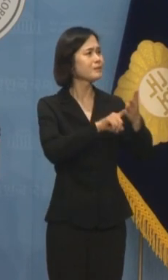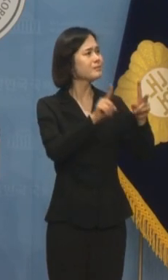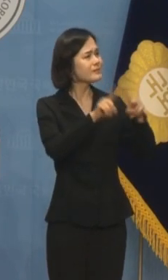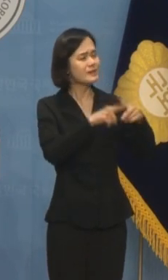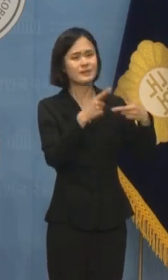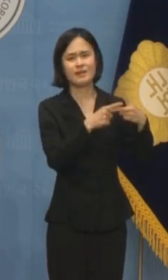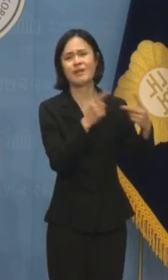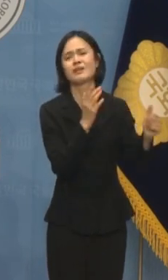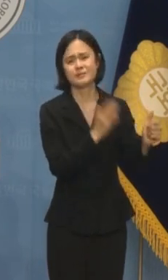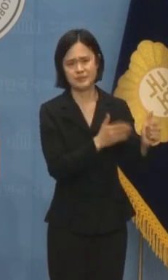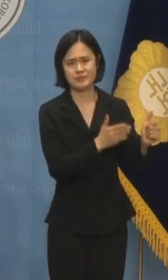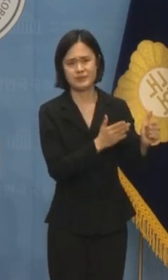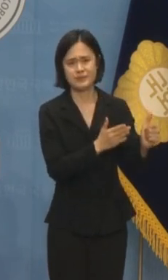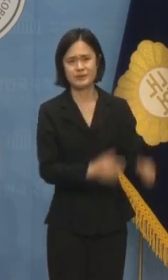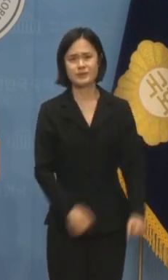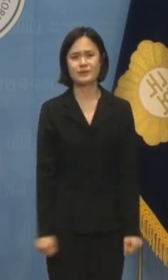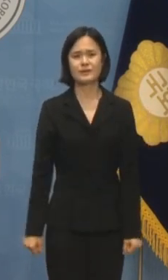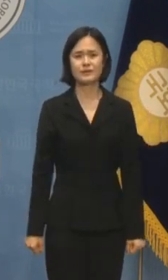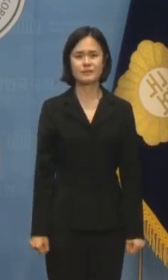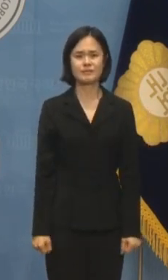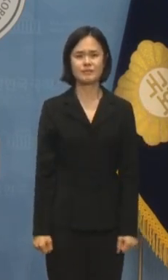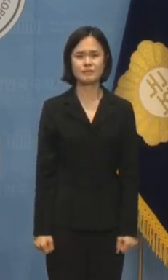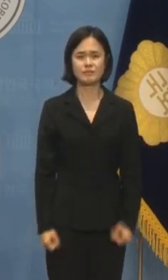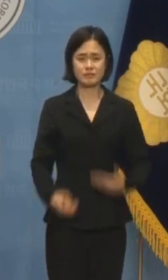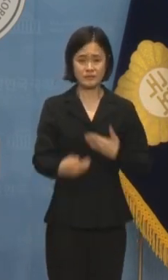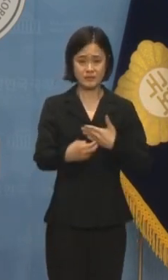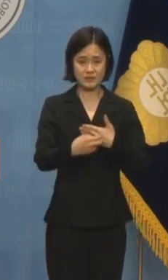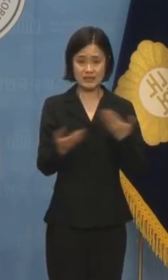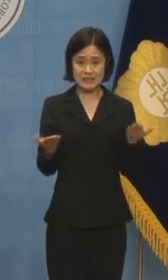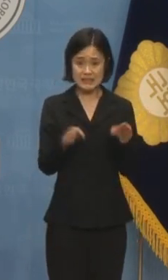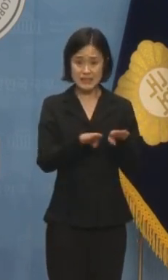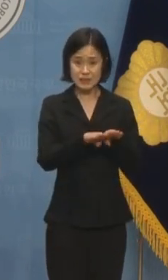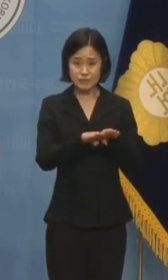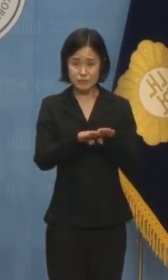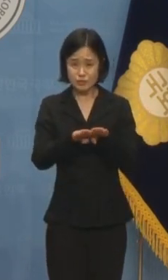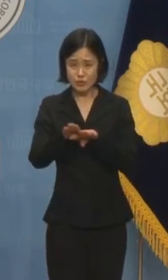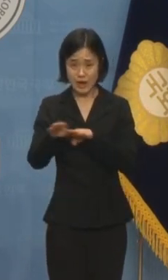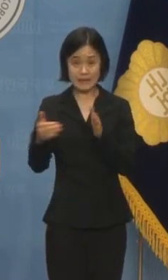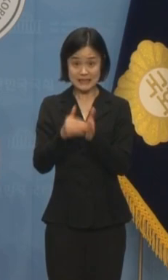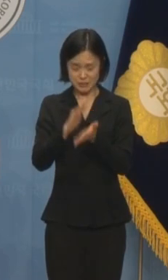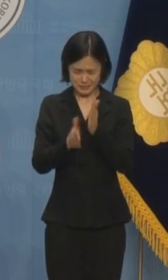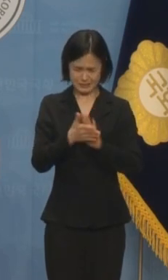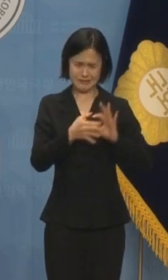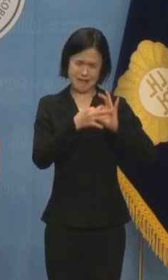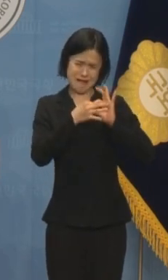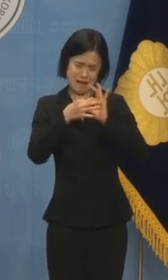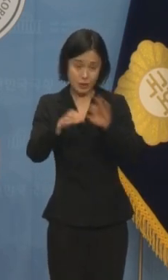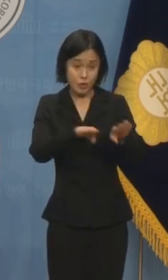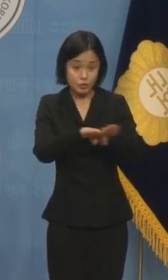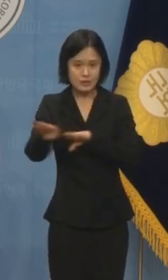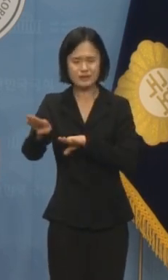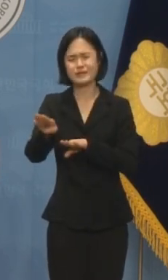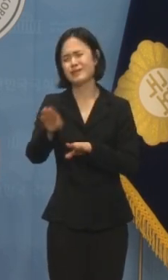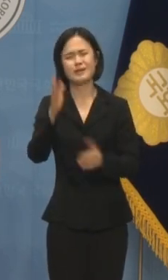명마 잔인한 무기한 휴지는 즉각 중지되어야